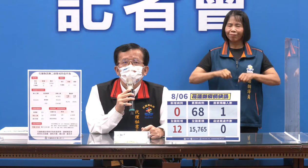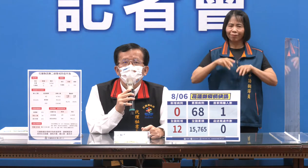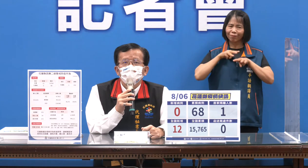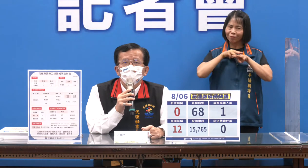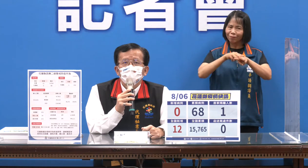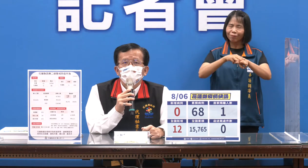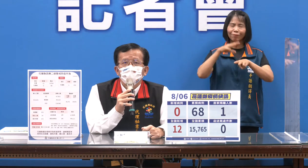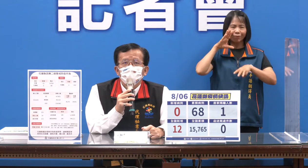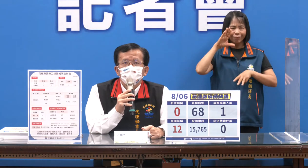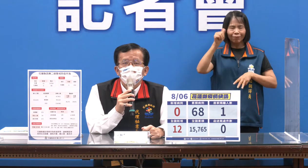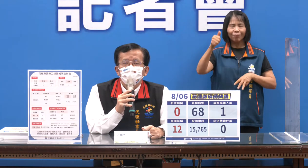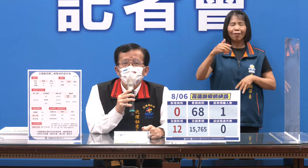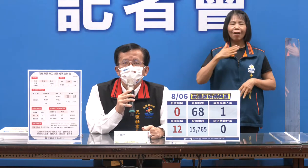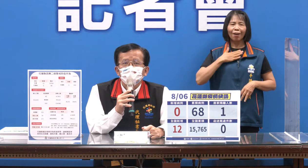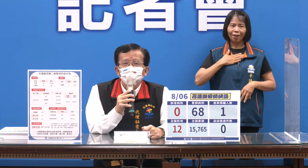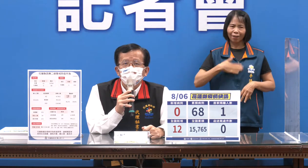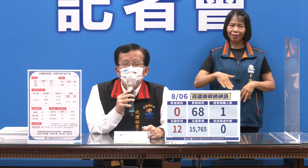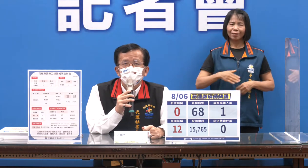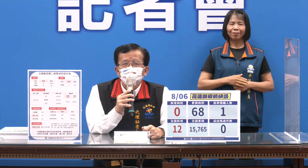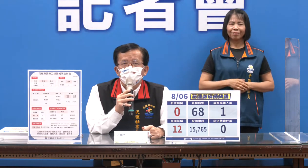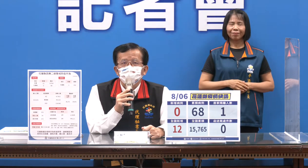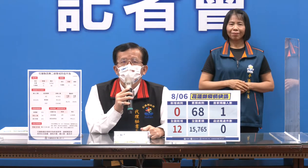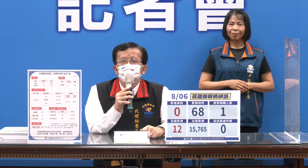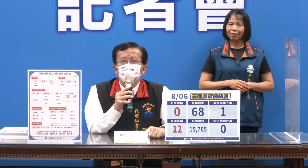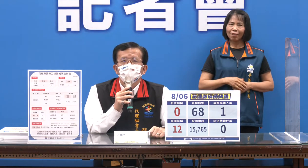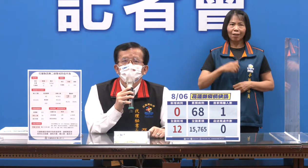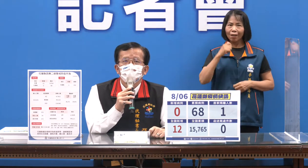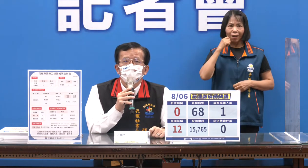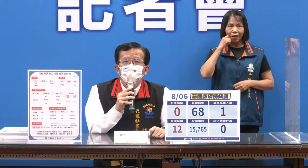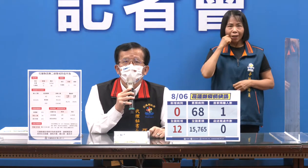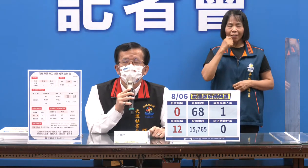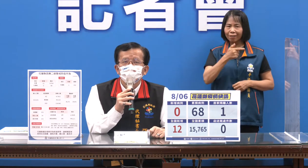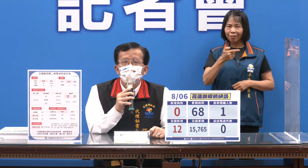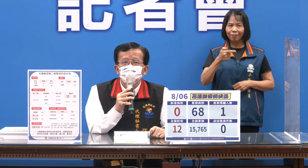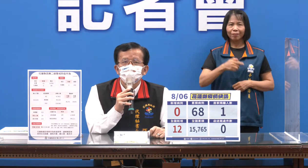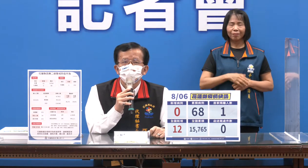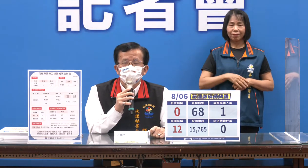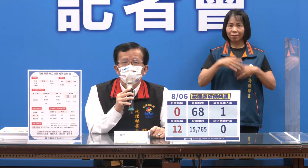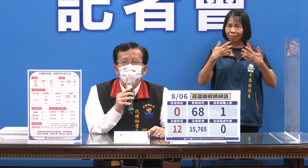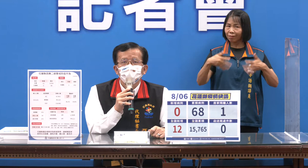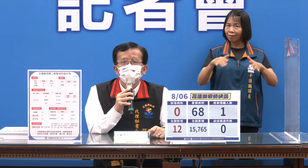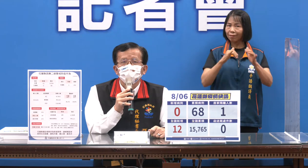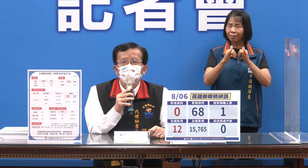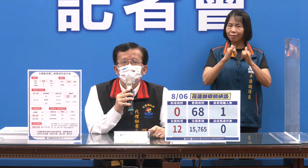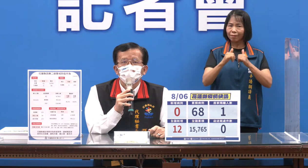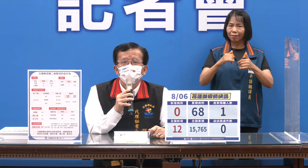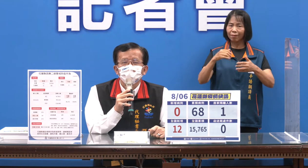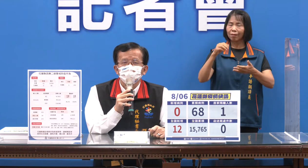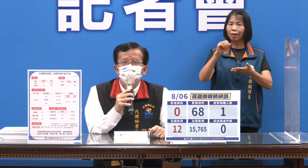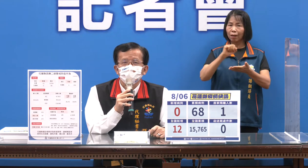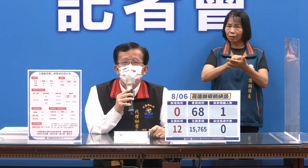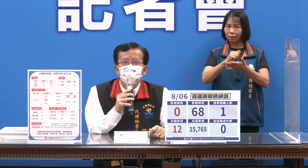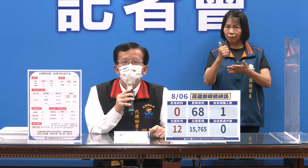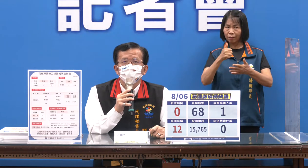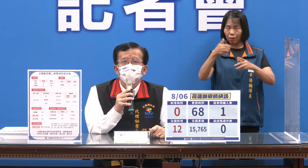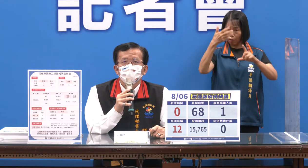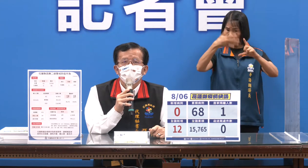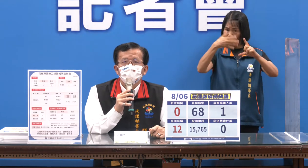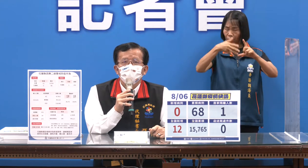院了，非常非常不容易。很多乡亲从媒体都已经有看到讯